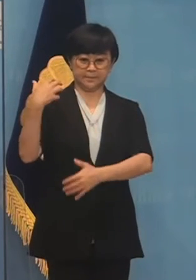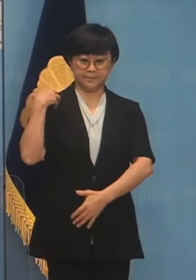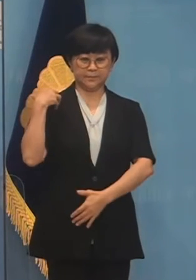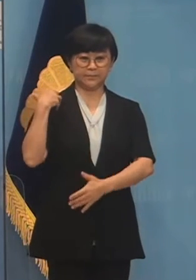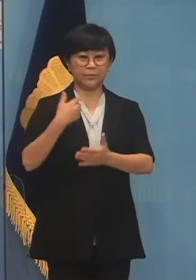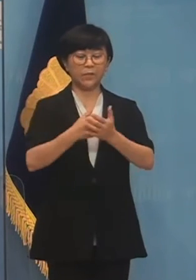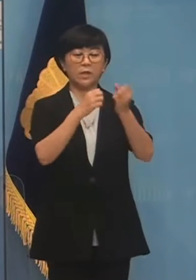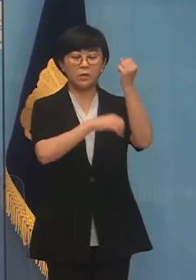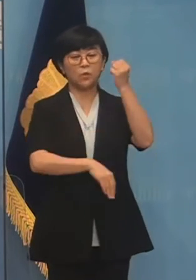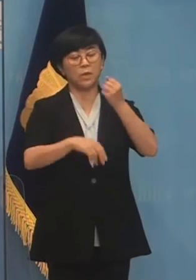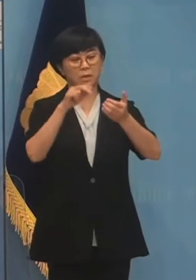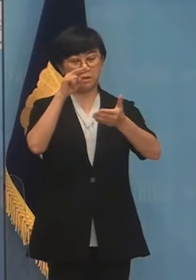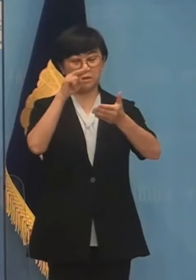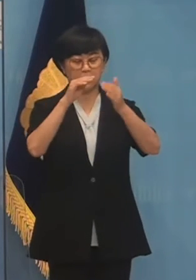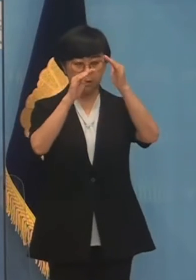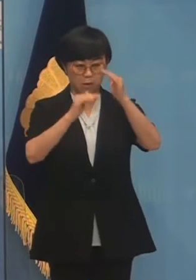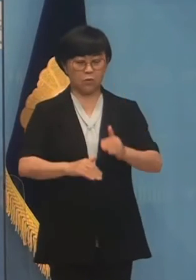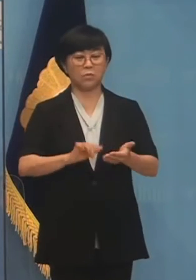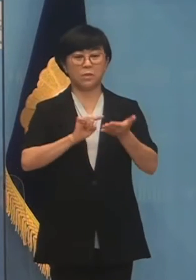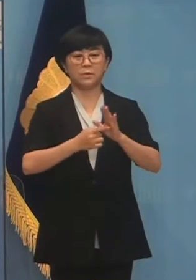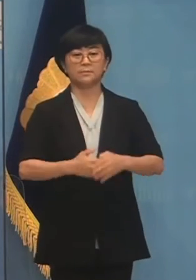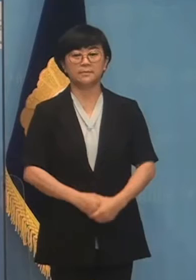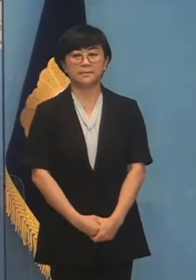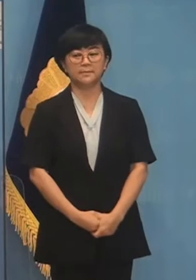준비된 모두 발언을 말씀드리고 있습니다.